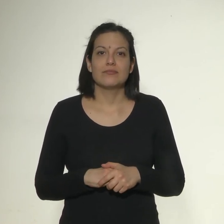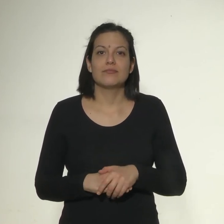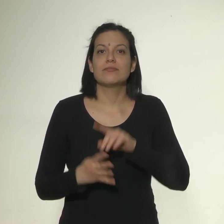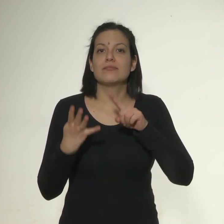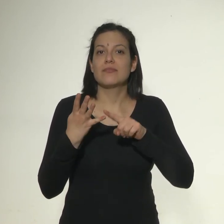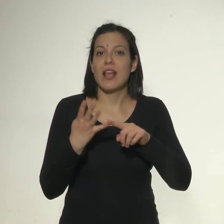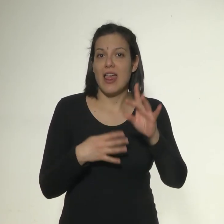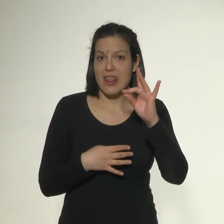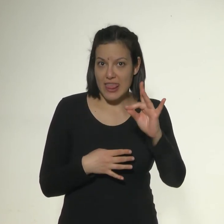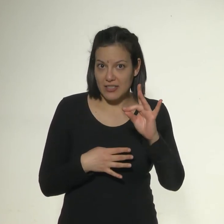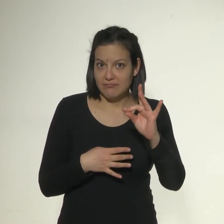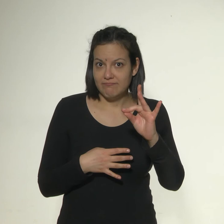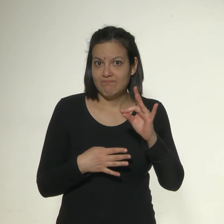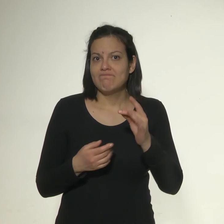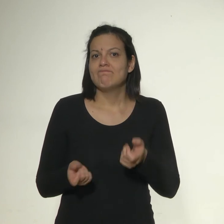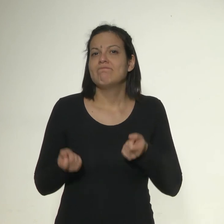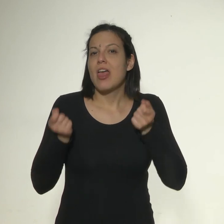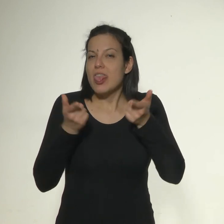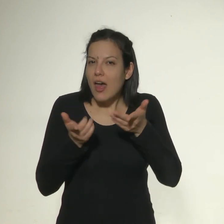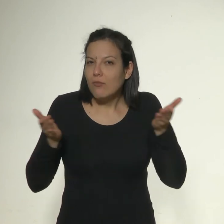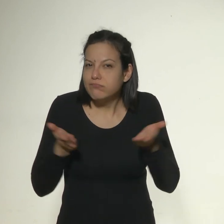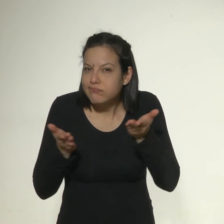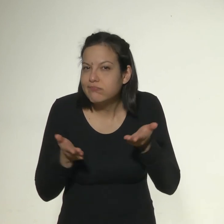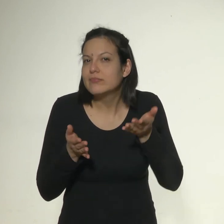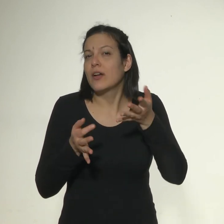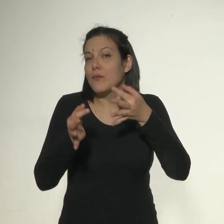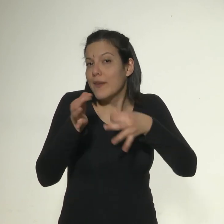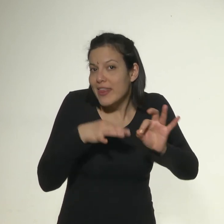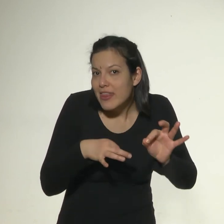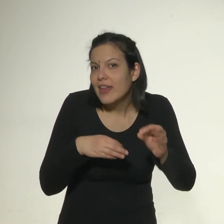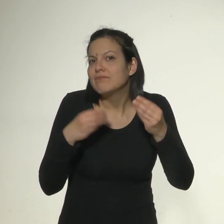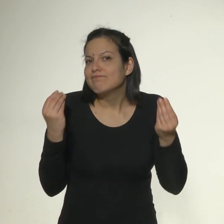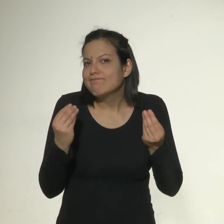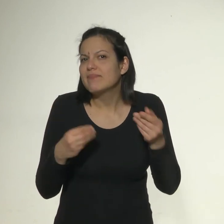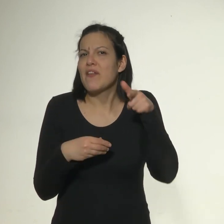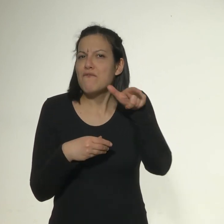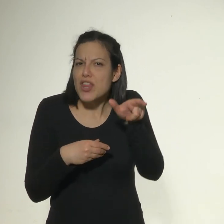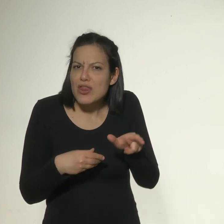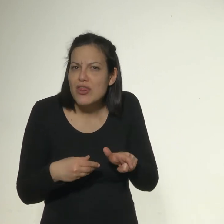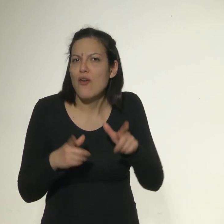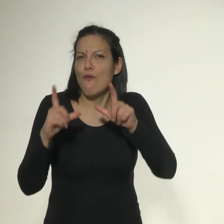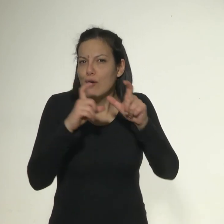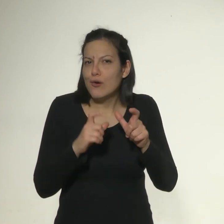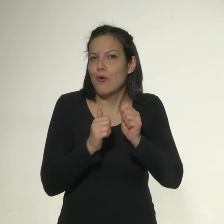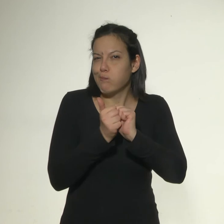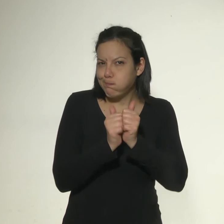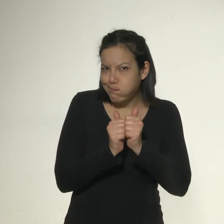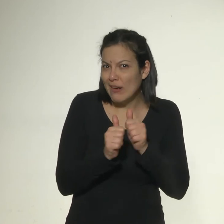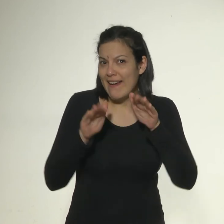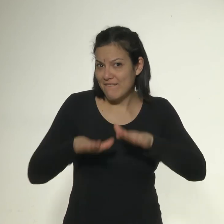D. Cuando se promoviere, facilitare o comercializare la pornografía infantil o